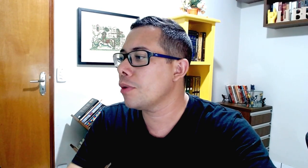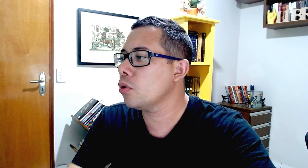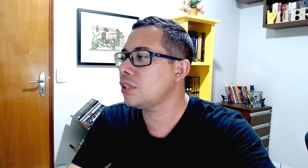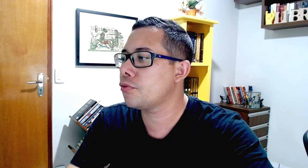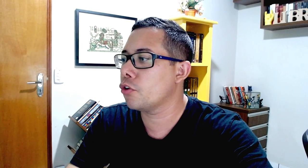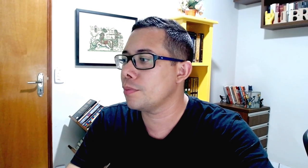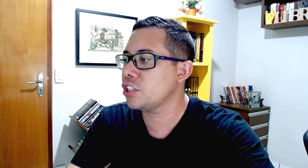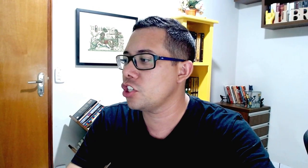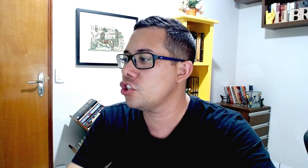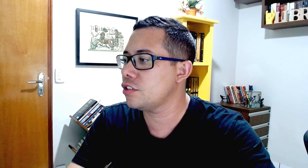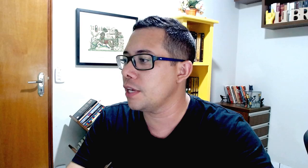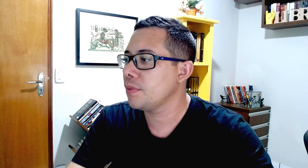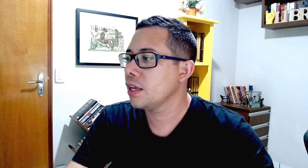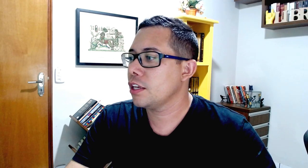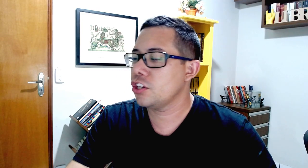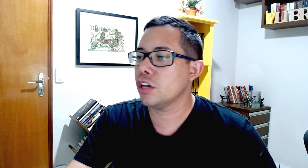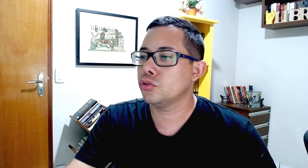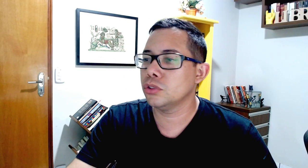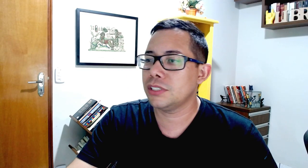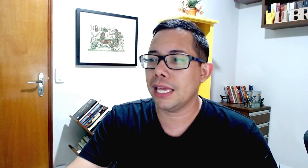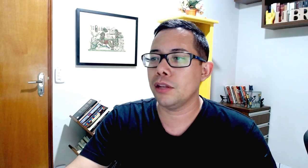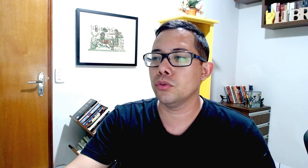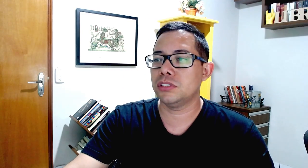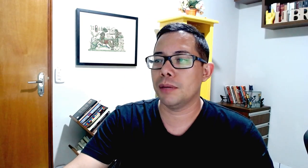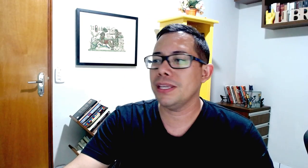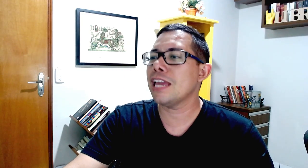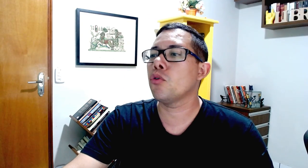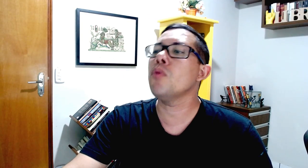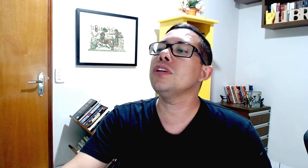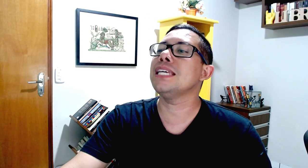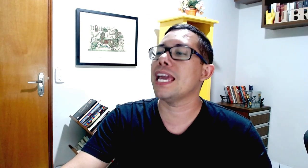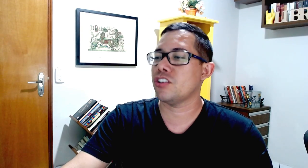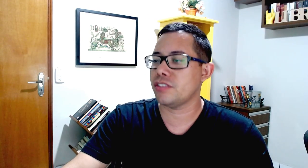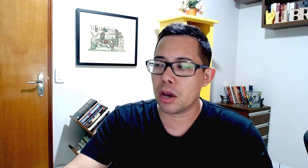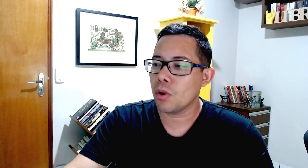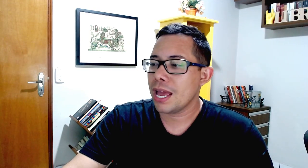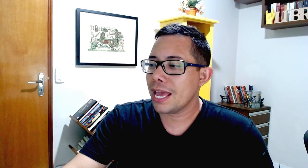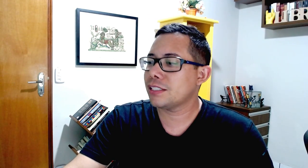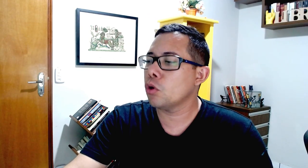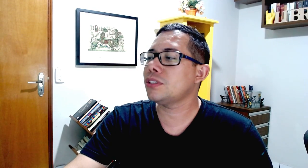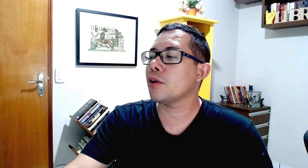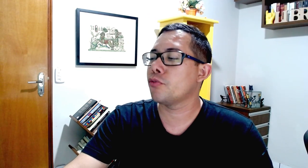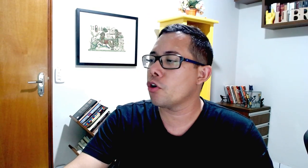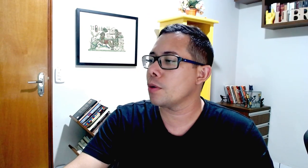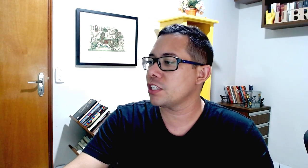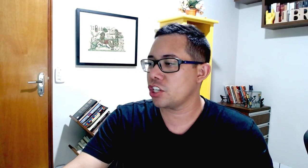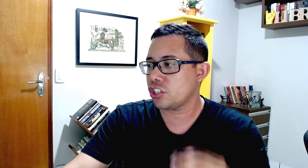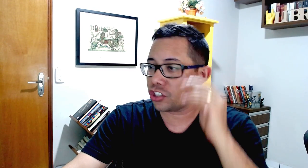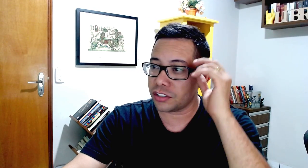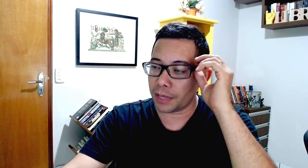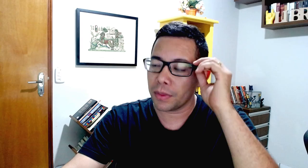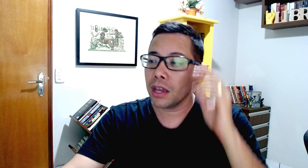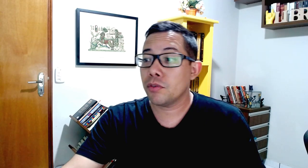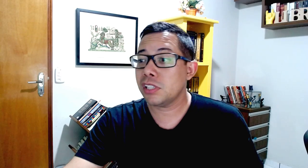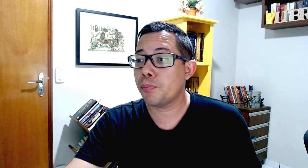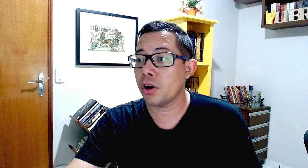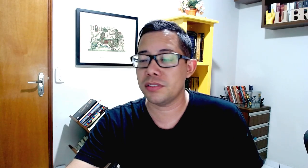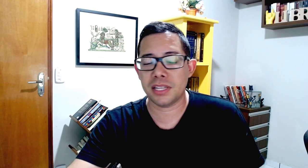tem uma outra forma a gente dizer que Jesus ele no Zap E aí como que é região essa outra forma da gente dizer você pode